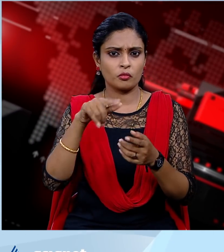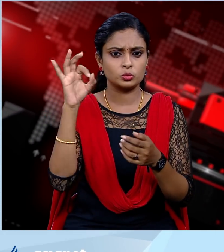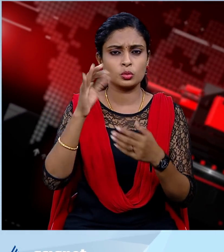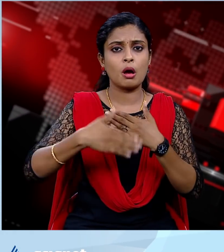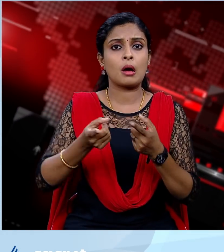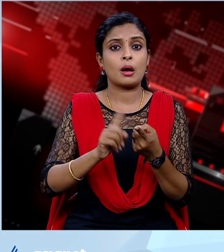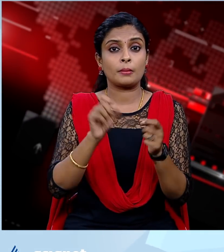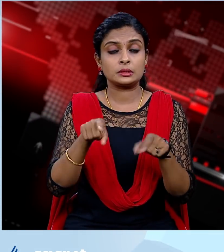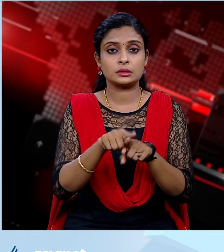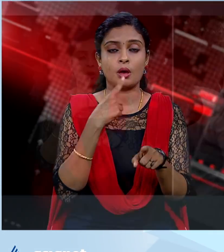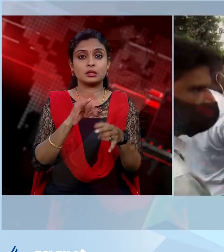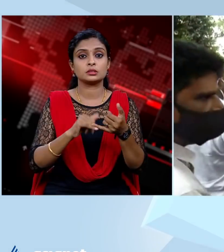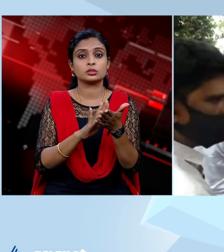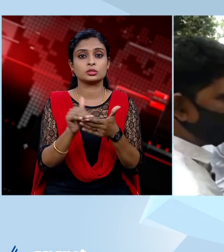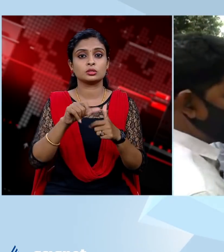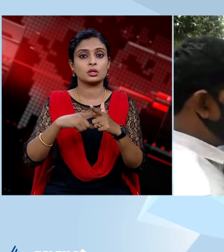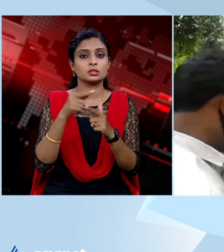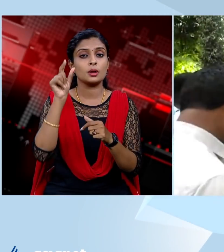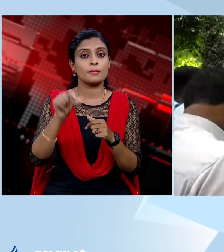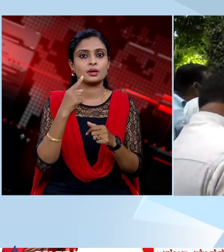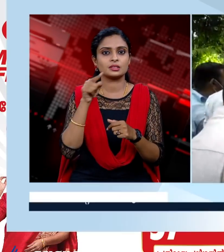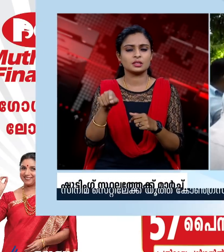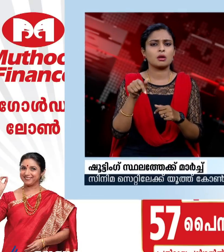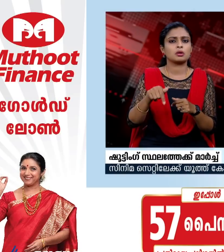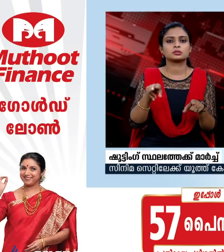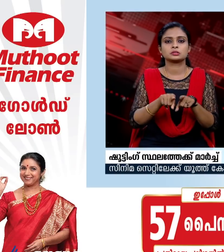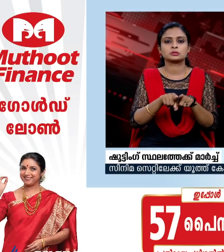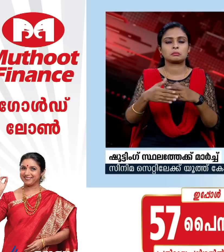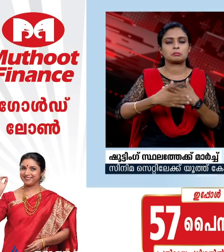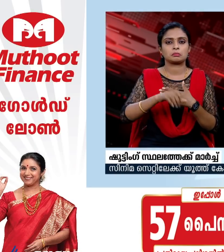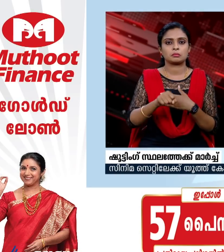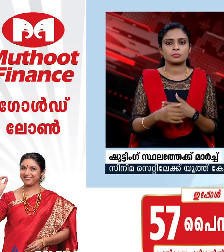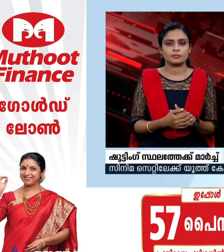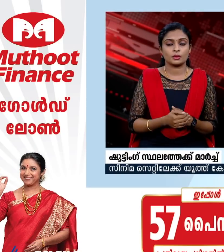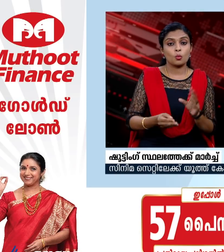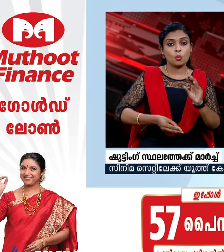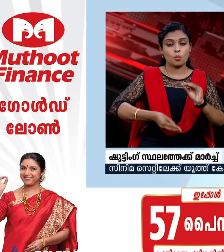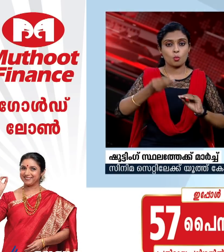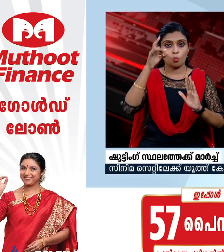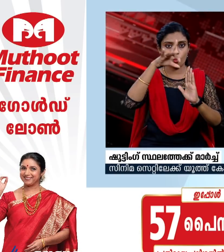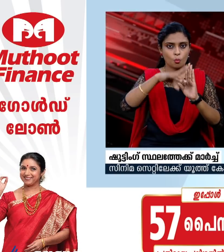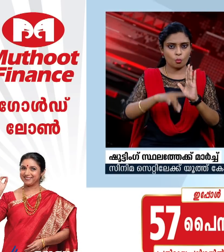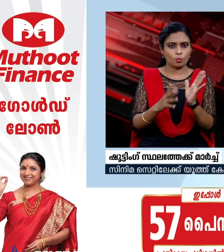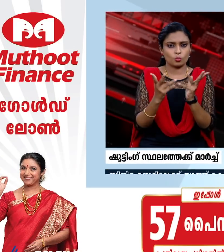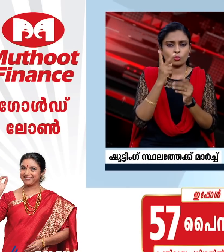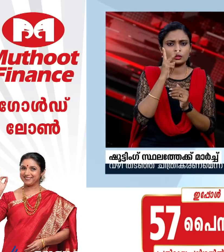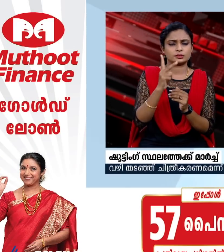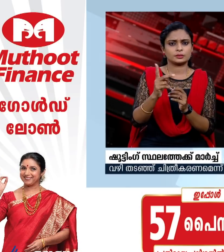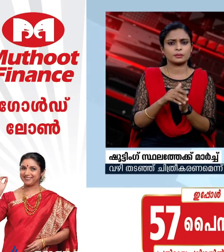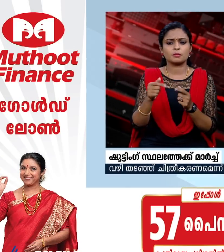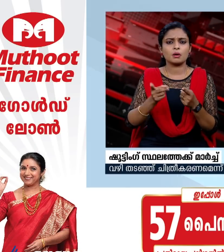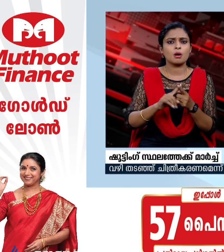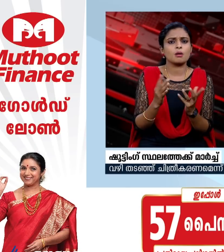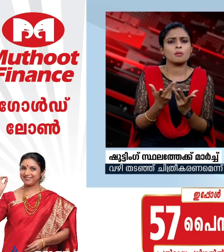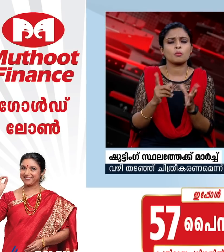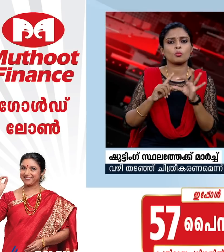മാർച്ച്. ഷാജി കൈലാസിന്റെ പൃഥ്വിരാജ് ചിത്രം കടുവയുടെ സെറ്റിലേക്കായിരുന്നു പ്രകടനം. കൂടുതൽ വിവരങ്ങളുമായി അൻഷാദ് ചേരുകയാണ്. അൻഷാദ്, എന്താണ്